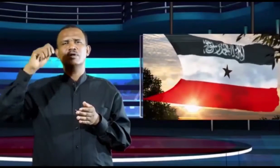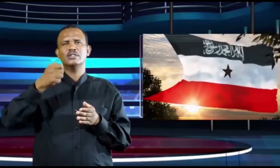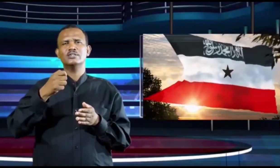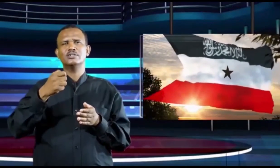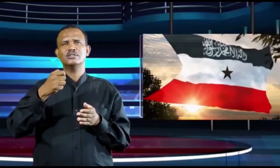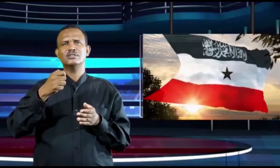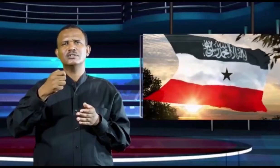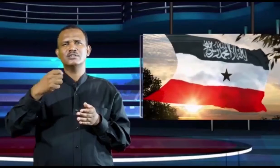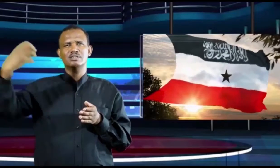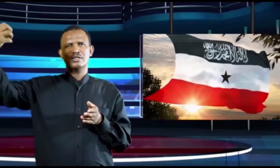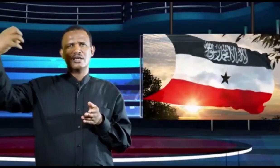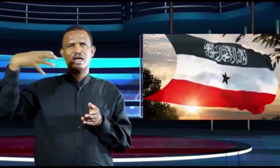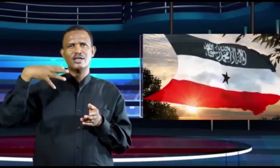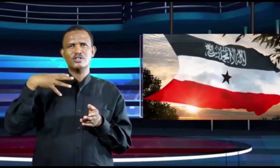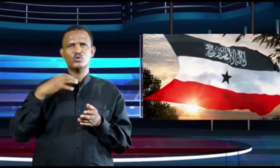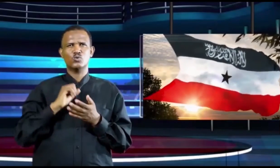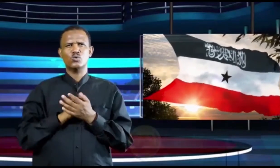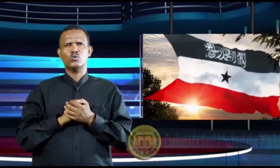kahisu manka.